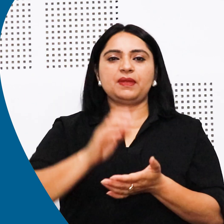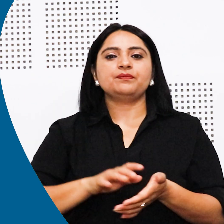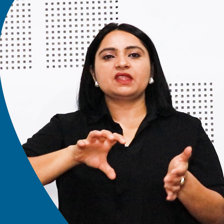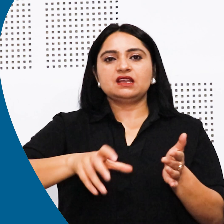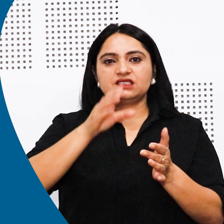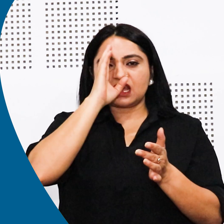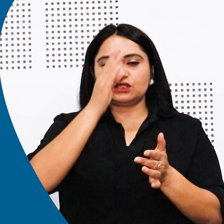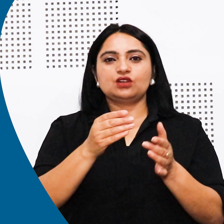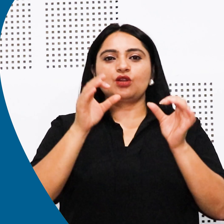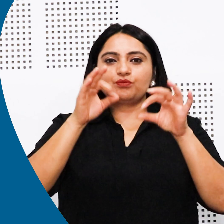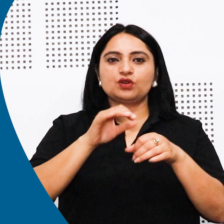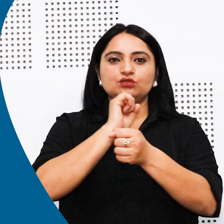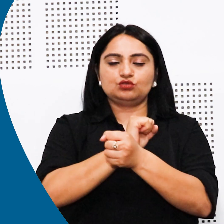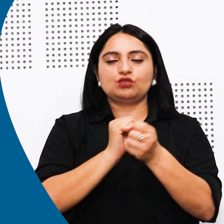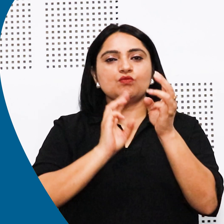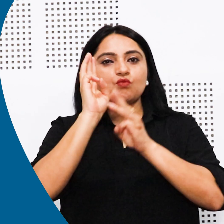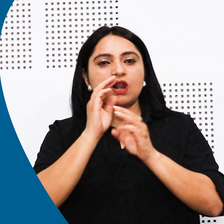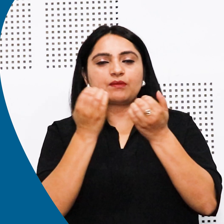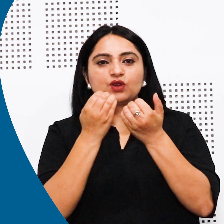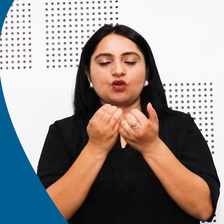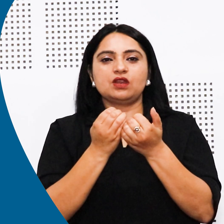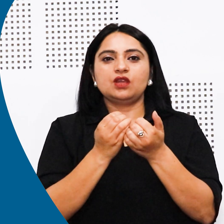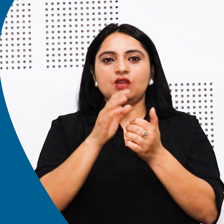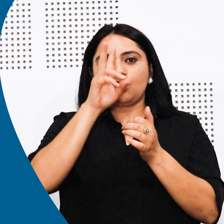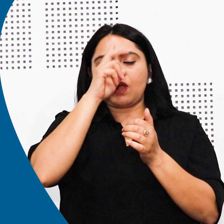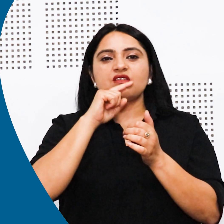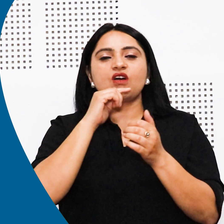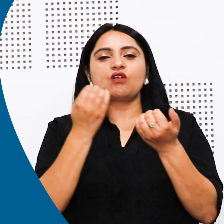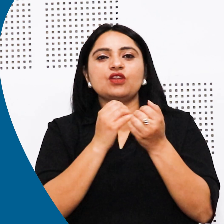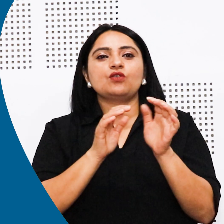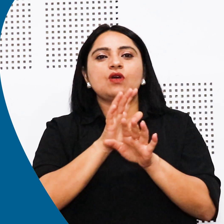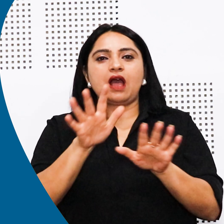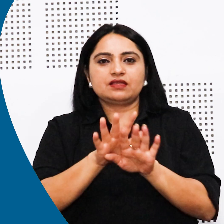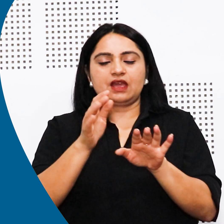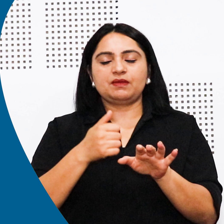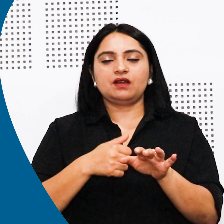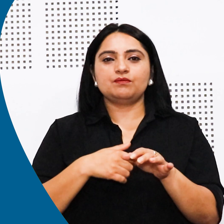स्थानीय सरकारले विपदको जोखिम मूल्याङ्कन गरे वा नगरेको आधारमा हरेक वर्ष